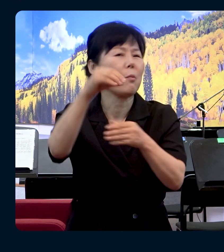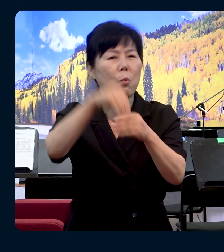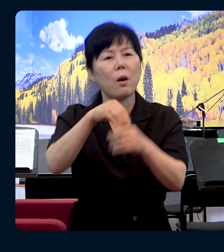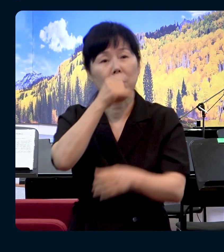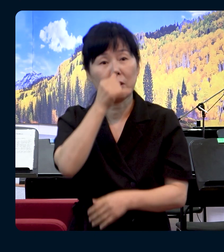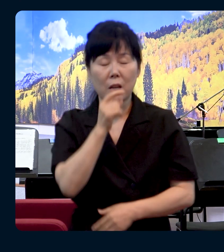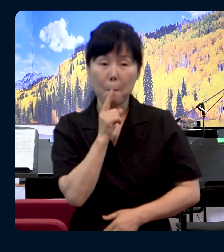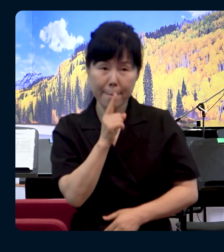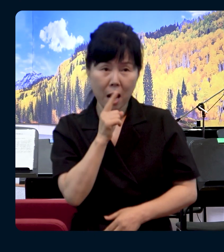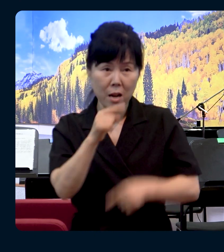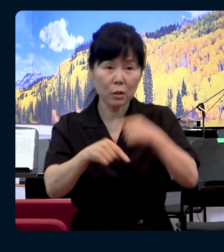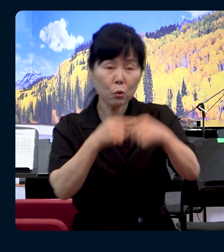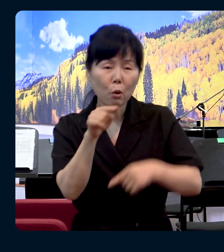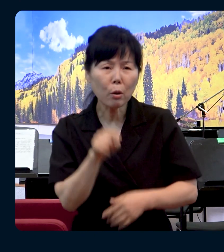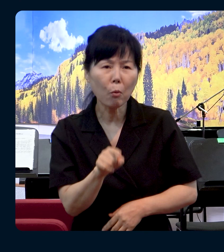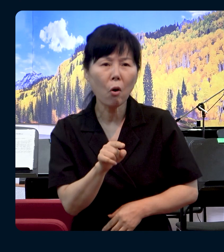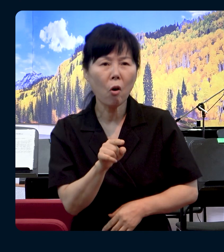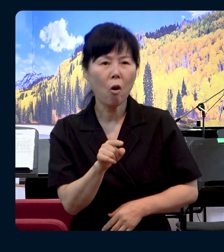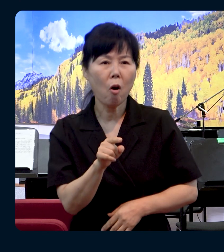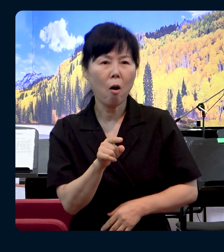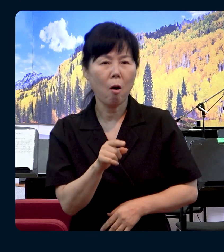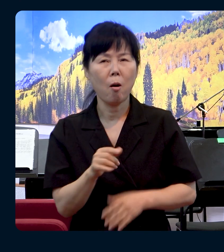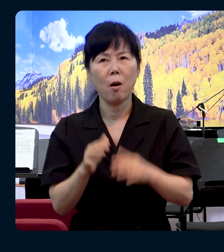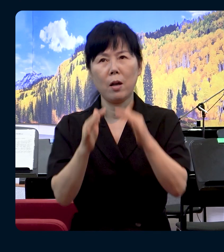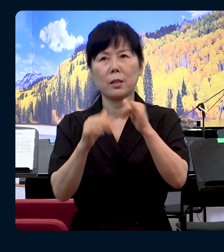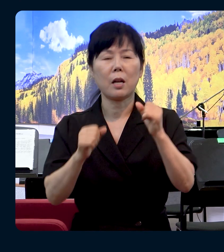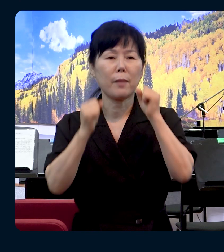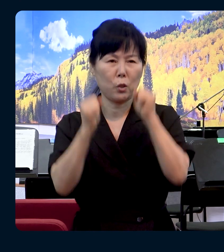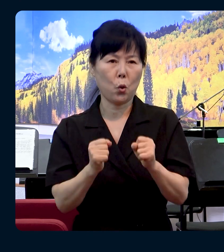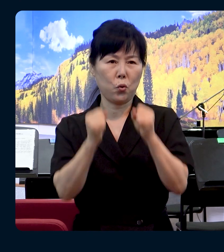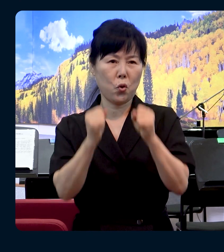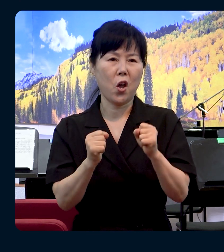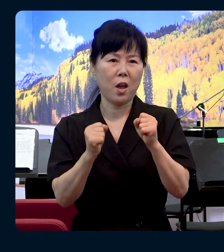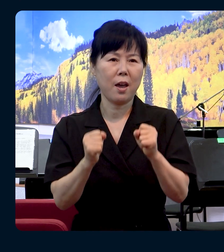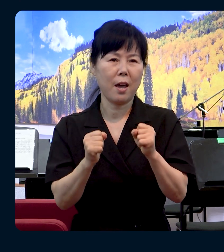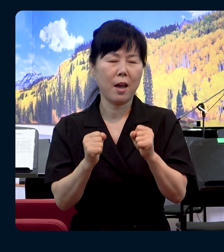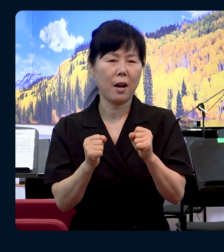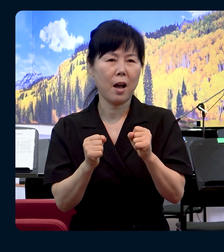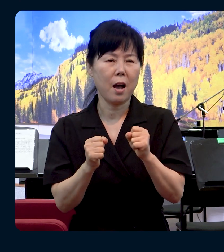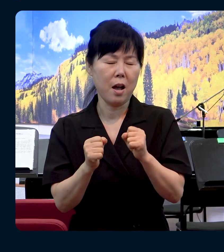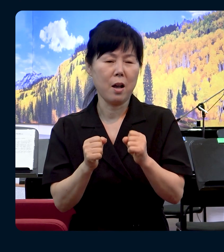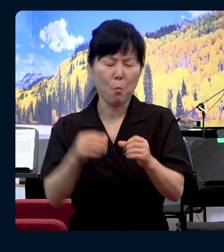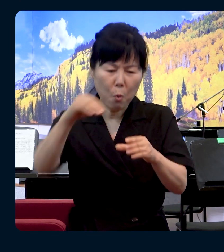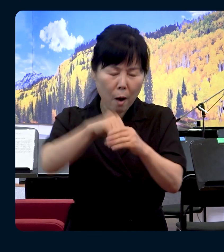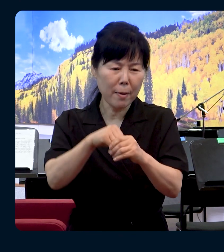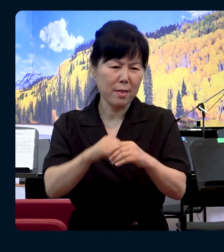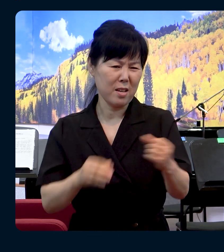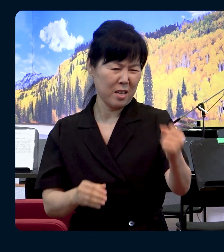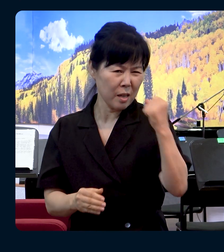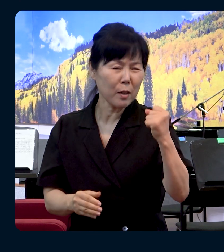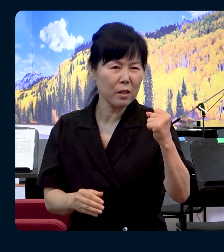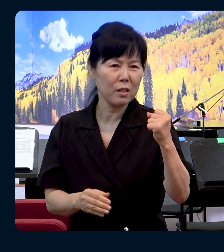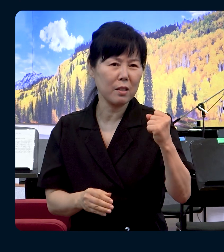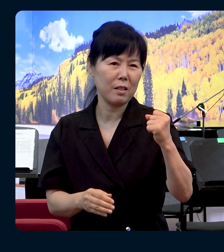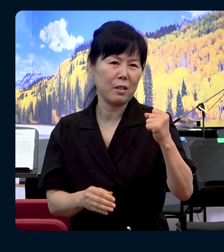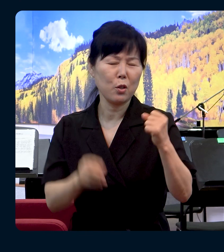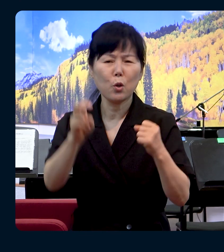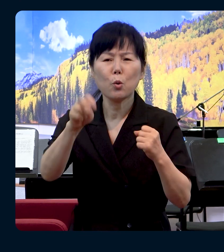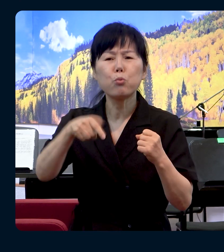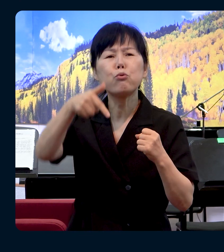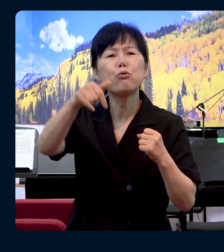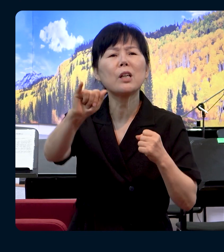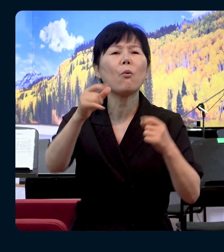여러분, 말은 우리의 존재의 힘이 들어가 있는 아주 강력한 무기예요. 그렇기 때문에 이것을